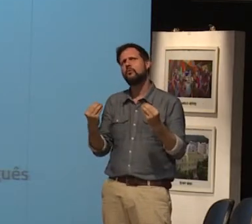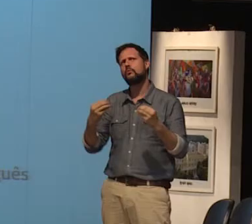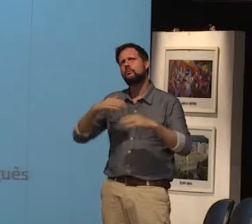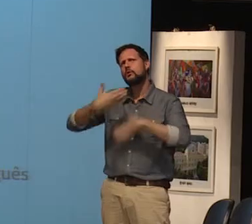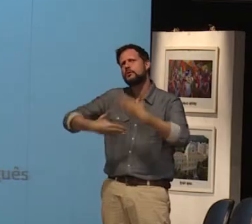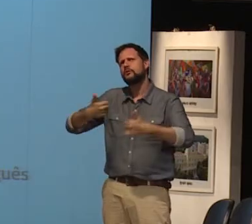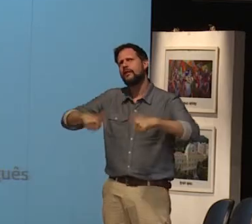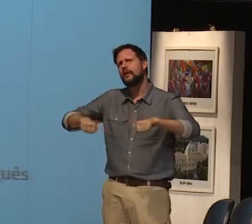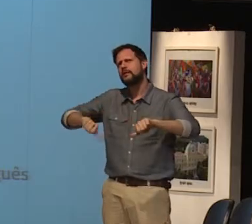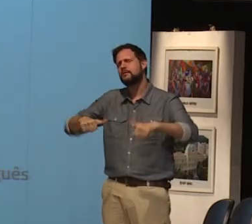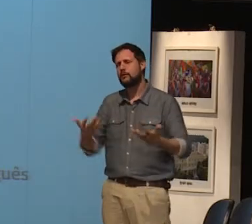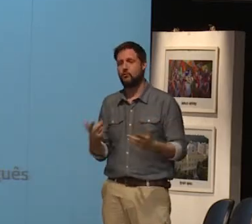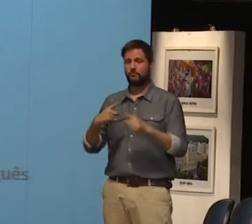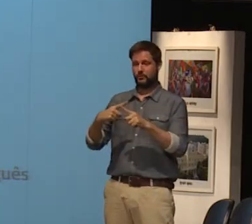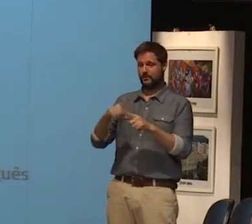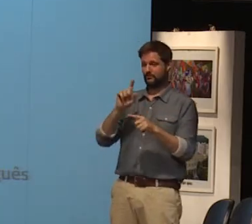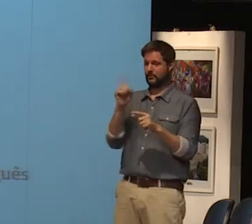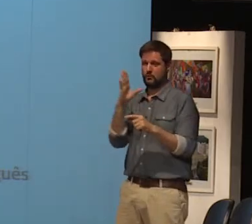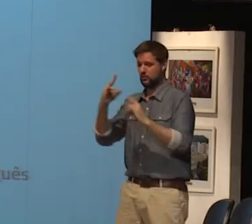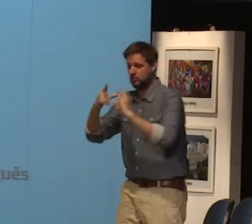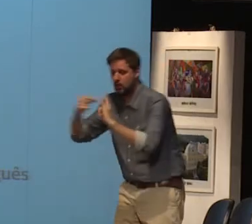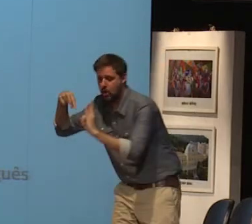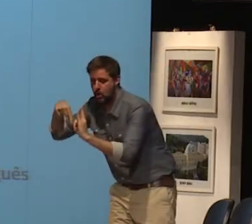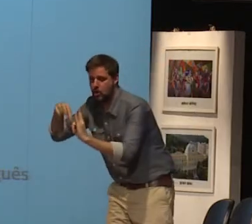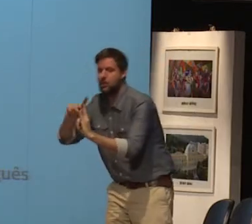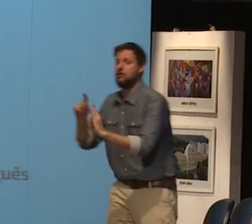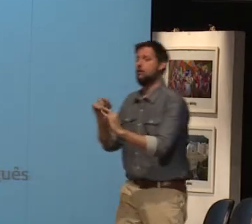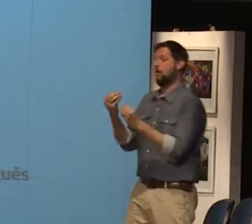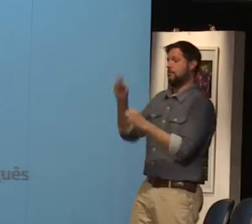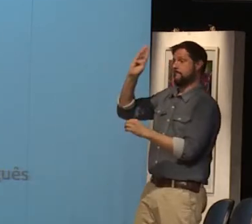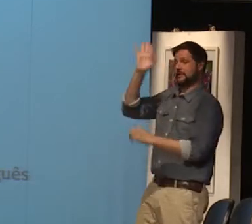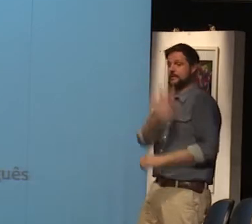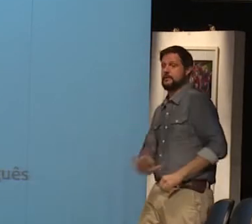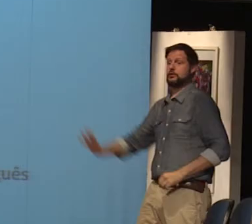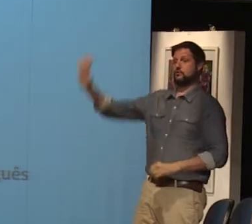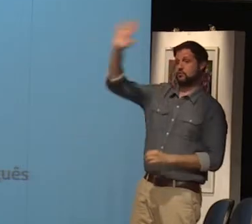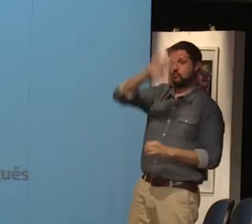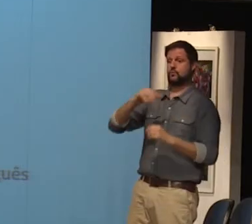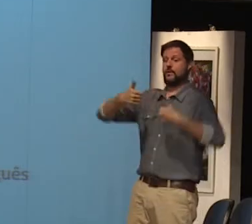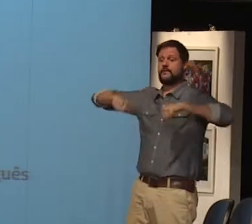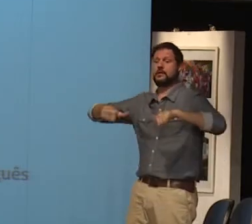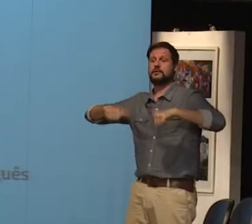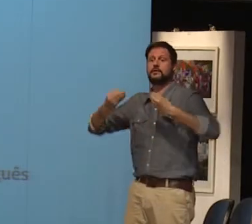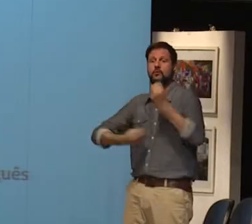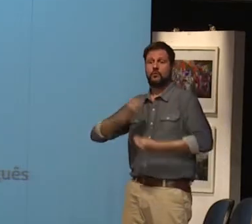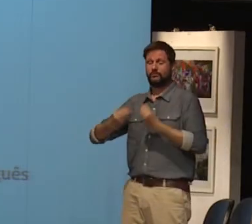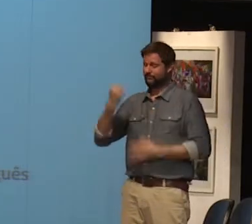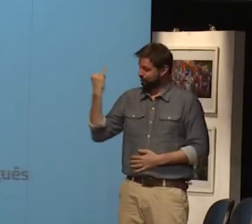gente reflete sobre o processo de avaliação. Então, só dentro do DESU, não. No Brasil inteiro, a gente vê que esse sistema